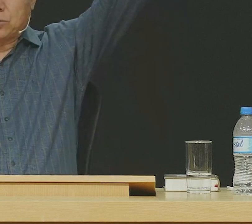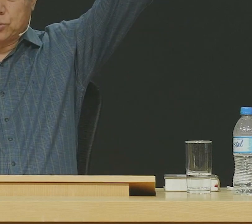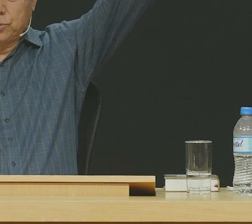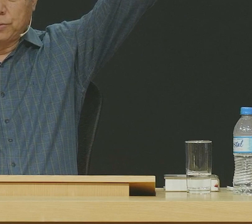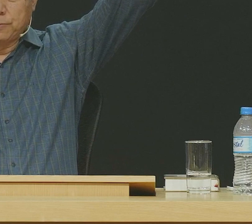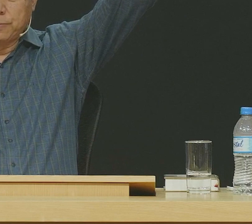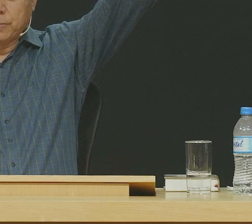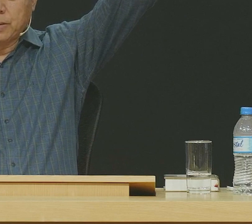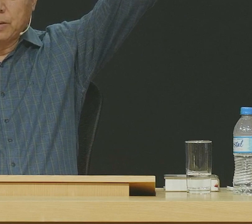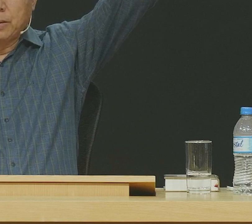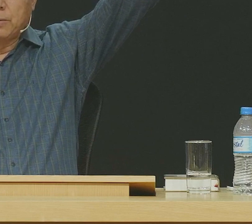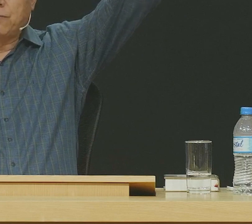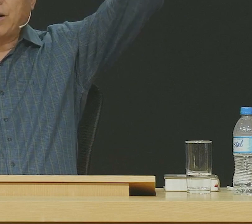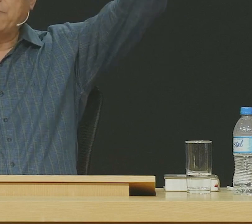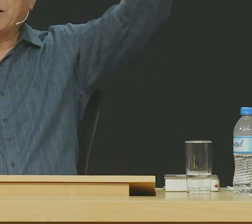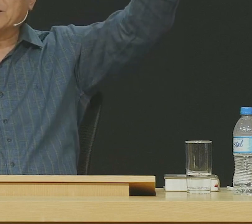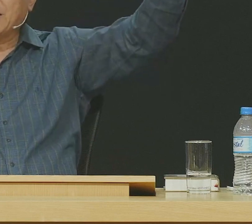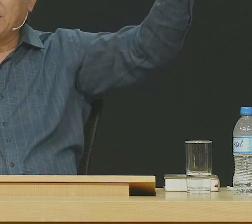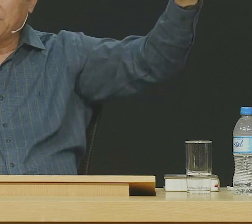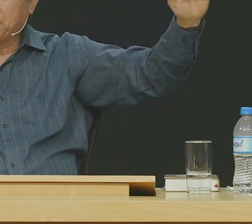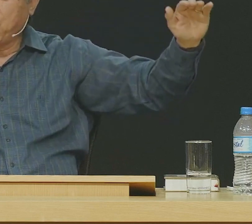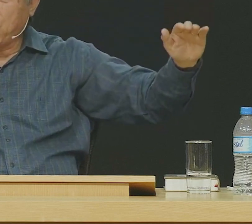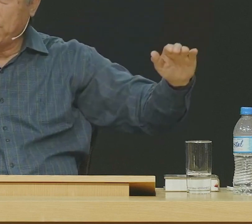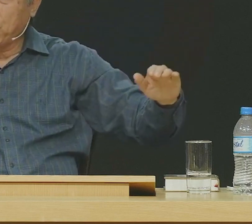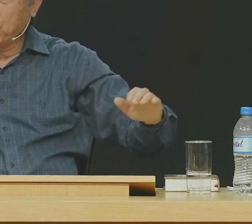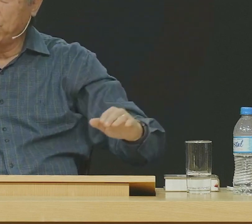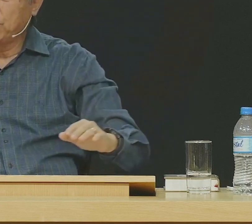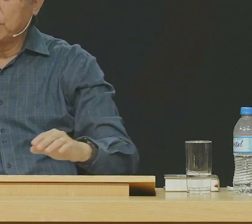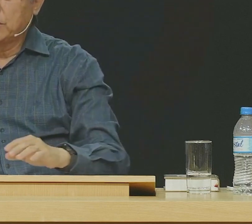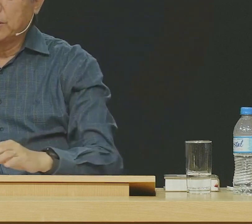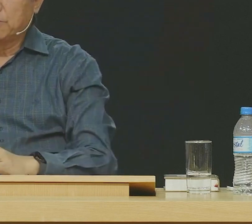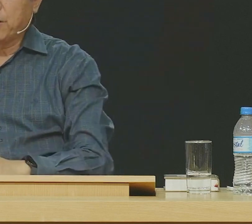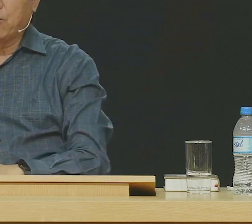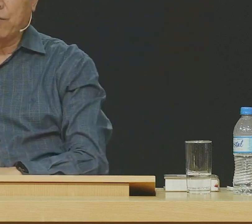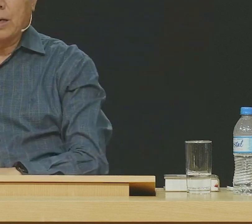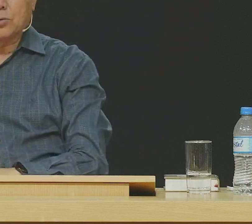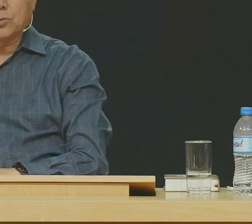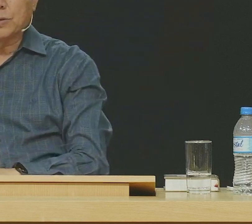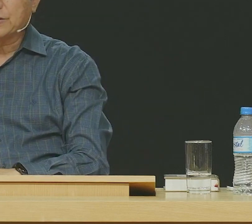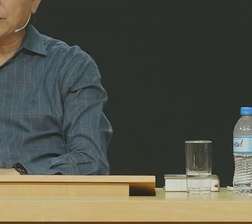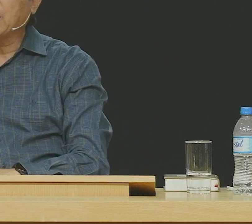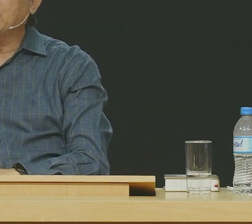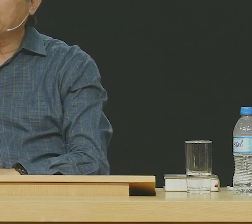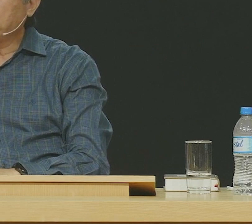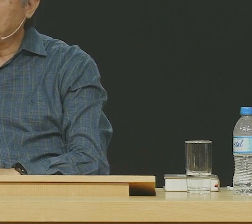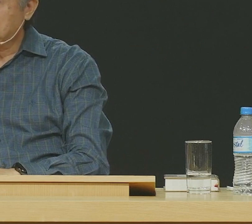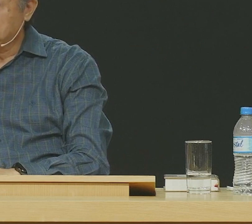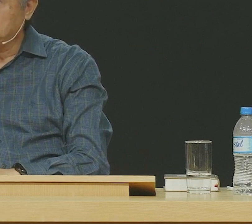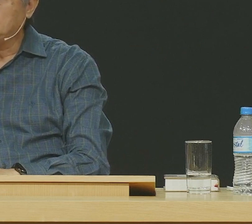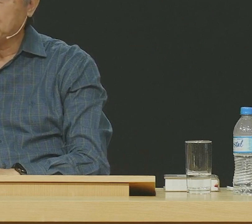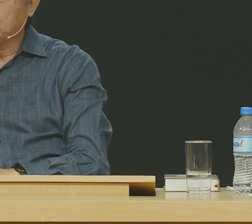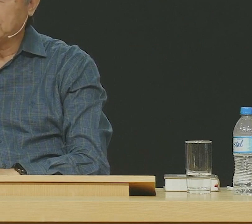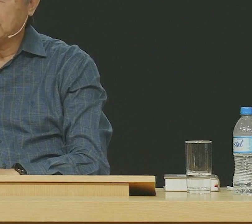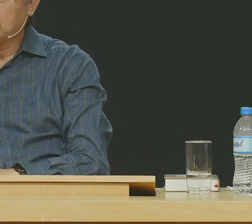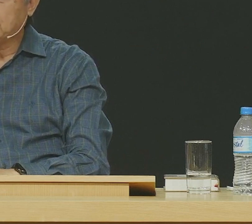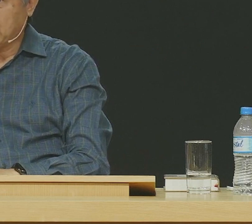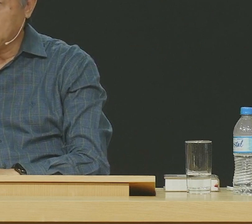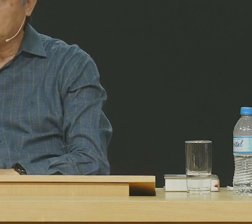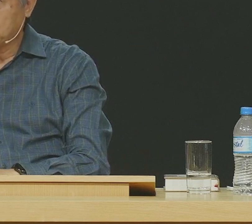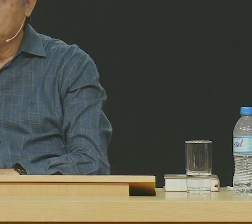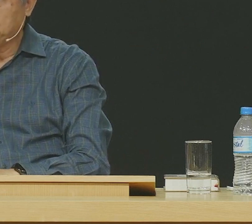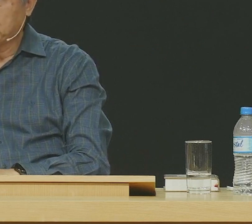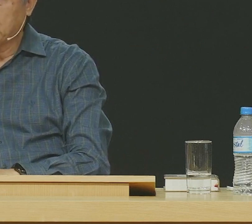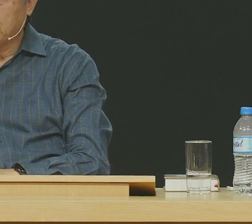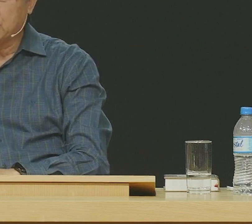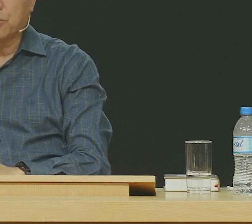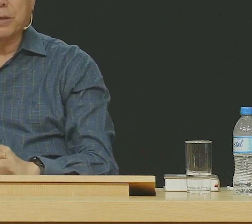nesse vaso vai passar pouco a pouco para o vaso que está vazio,